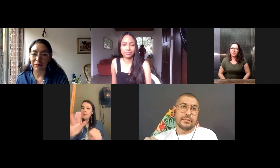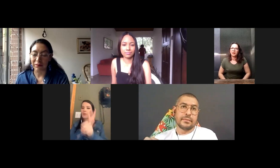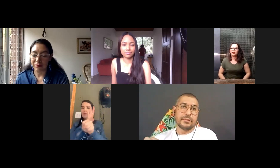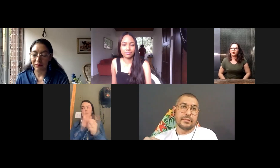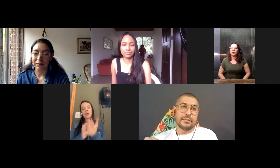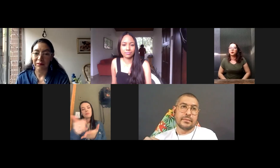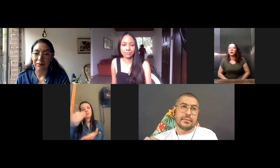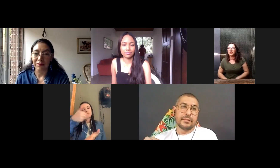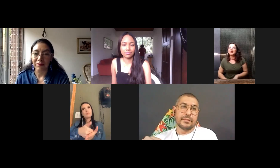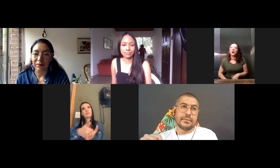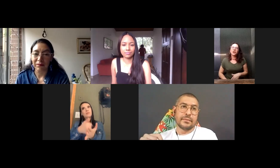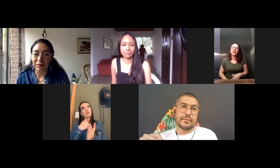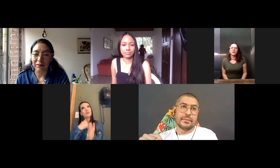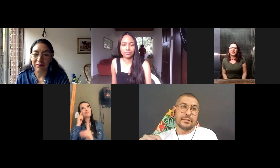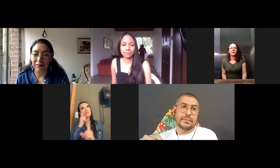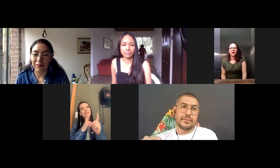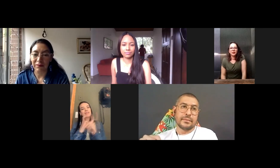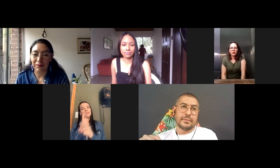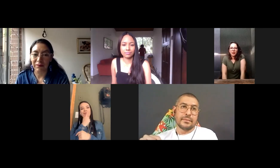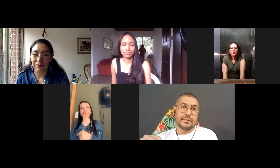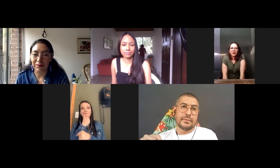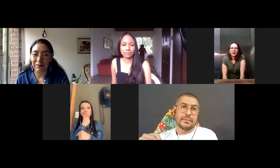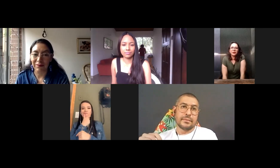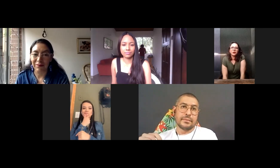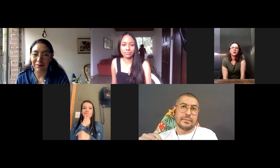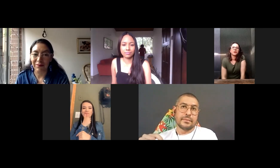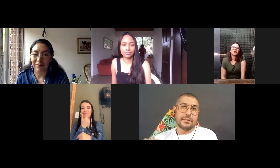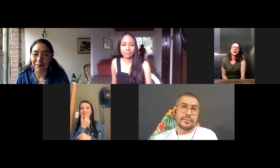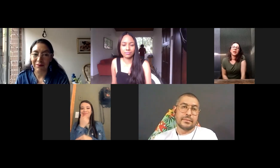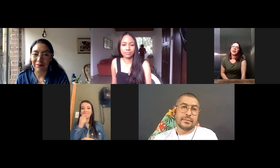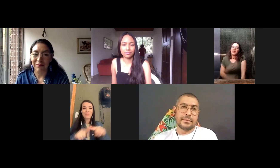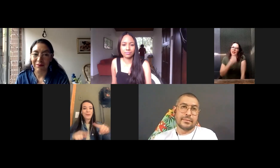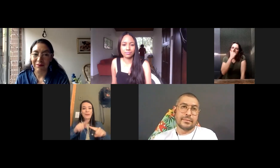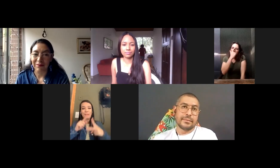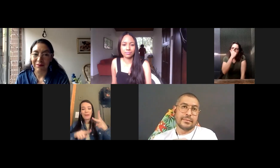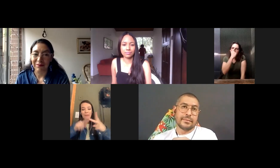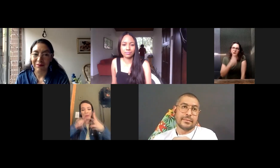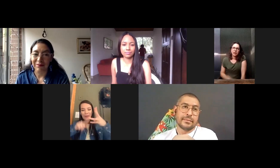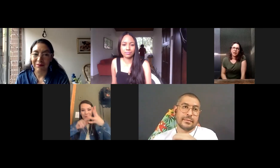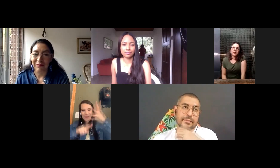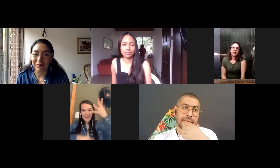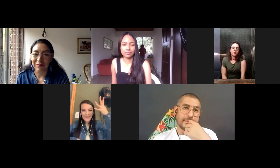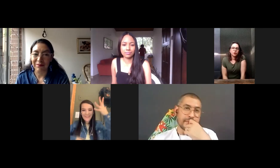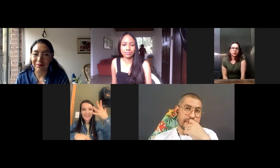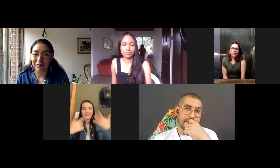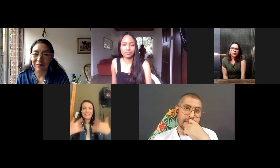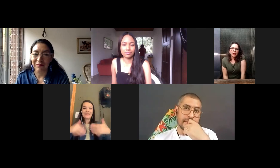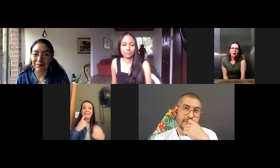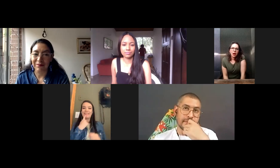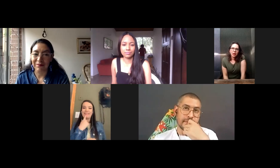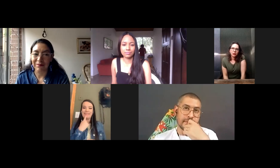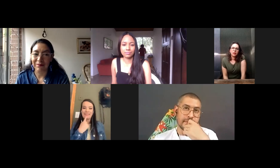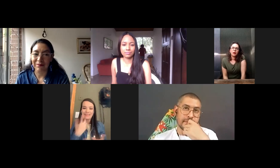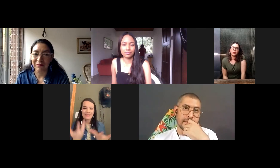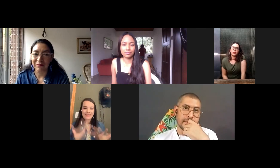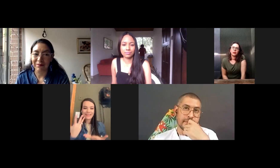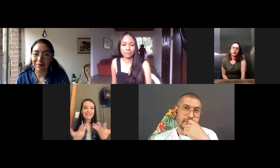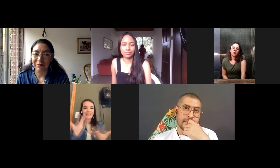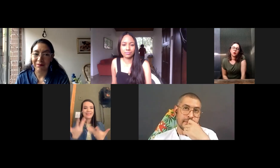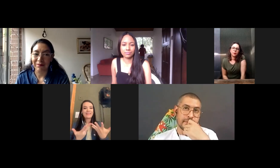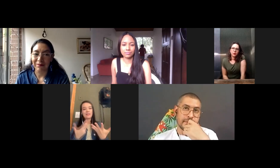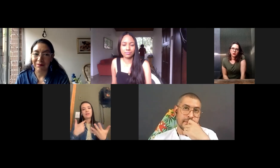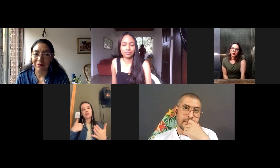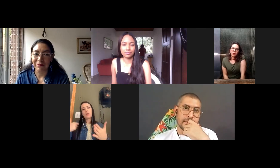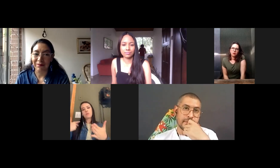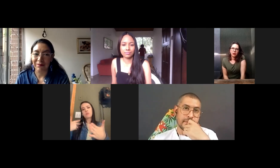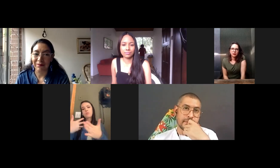Entonces yo con dudas, no, yo no soy capaz, no voy a poder, no. Y digamos que ya yo llevaba mucho tiempo trabajando también con